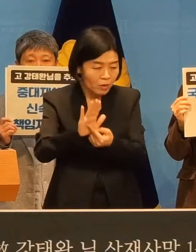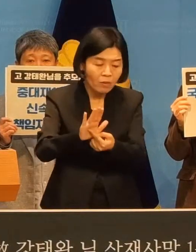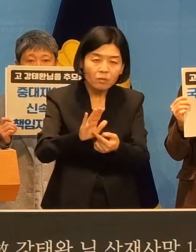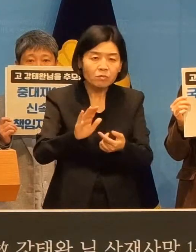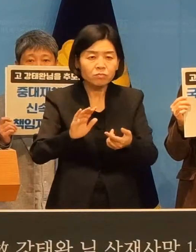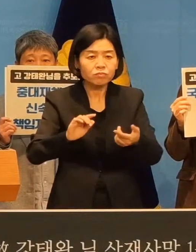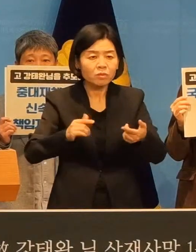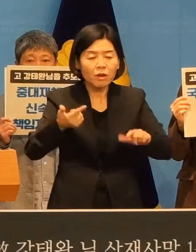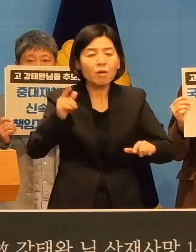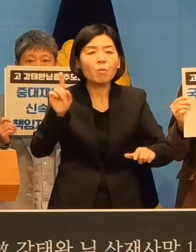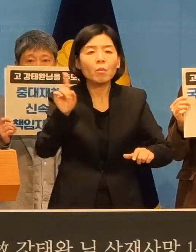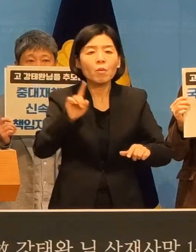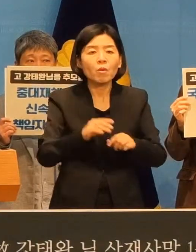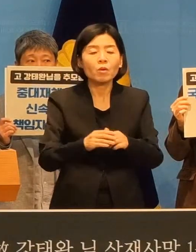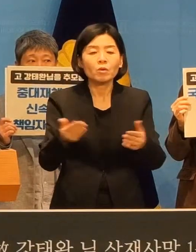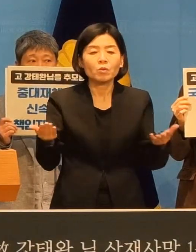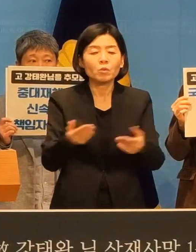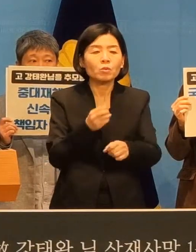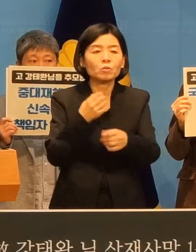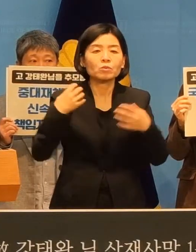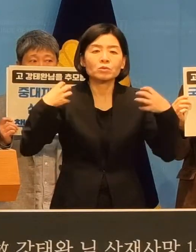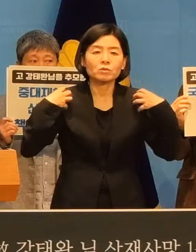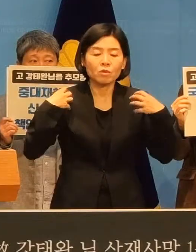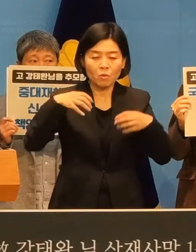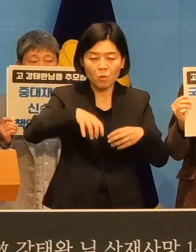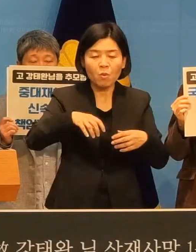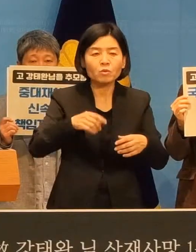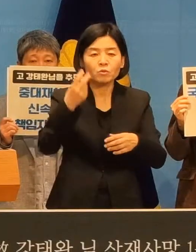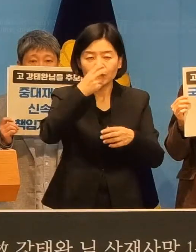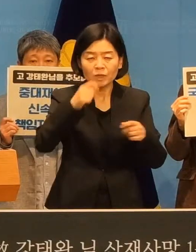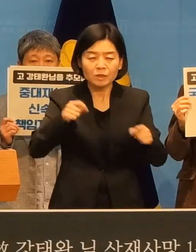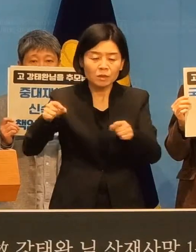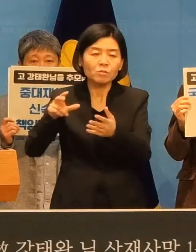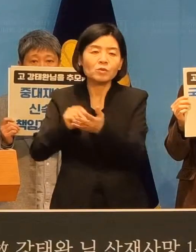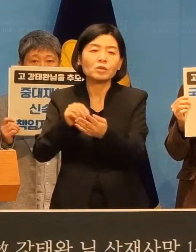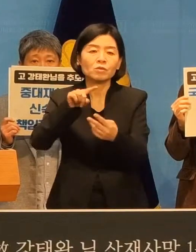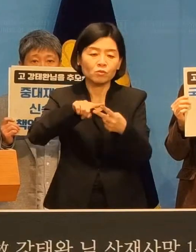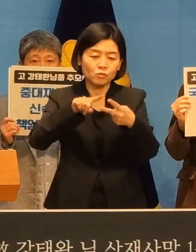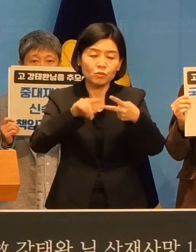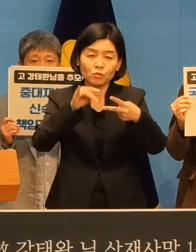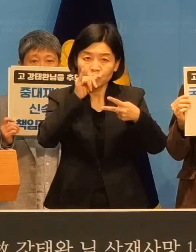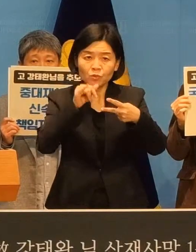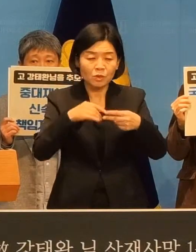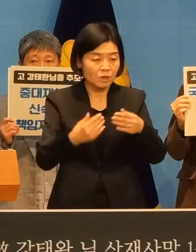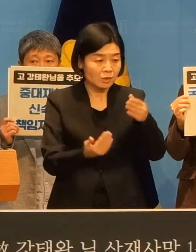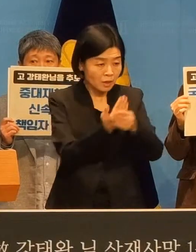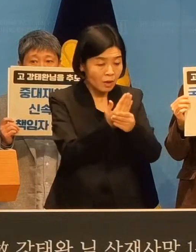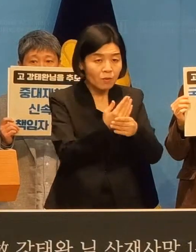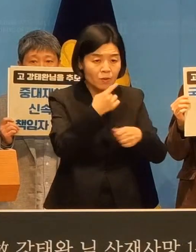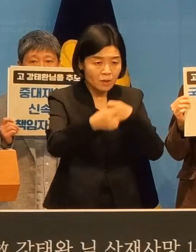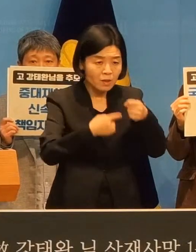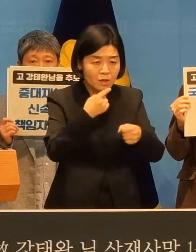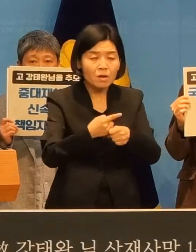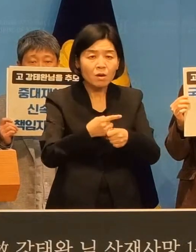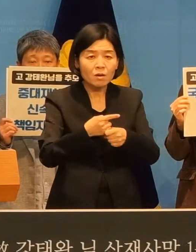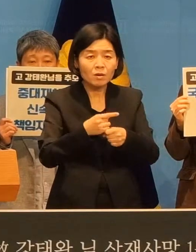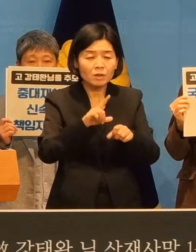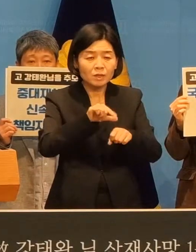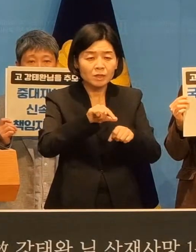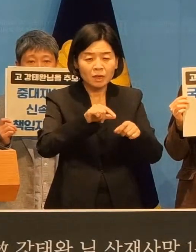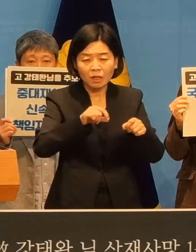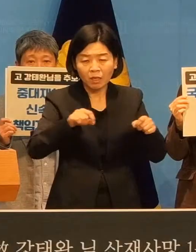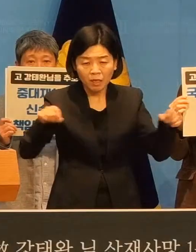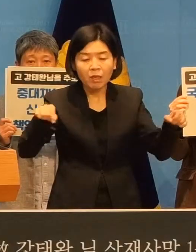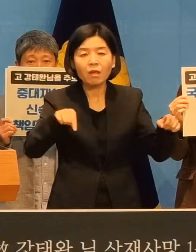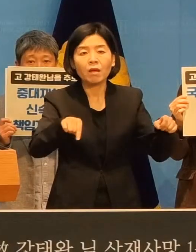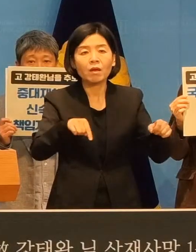지연은 두 가지 큰 문제점이 있습니다. 첫째로는 사고 발생 후 1년이라는 장기간이 경과함에 따라 사고 현장의